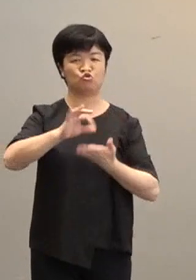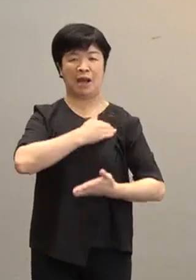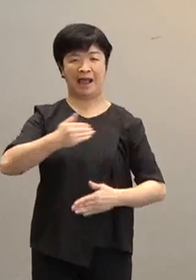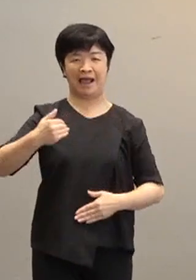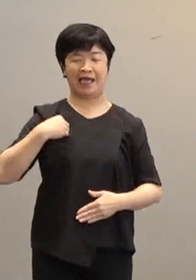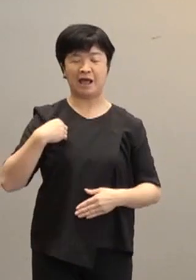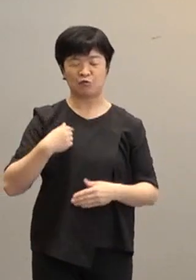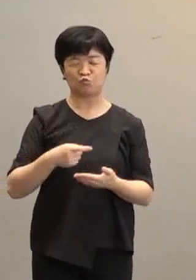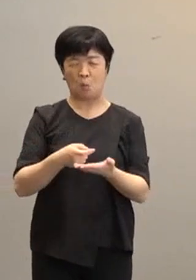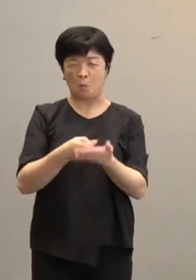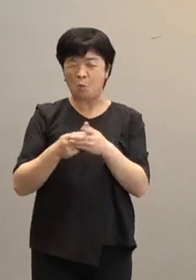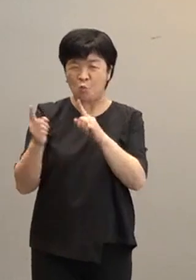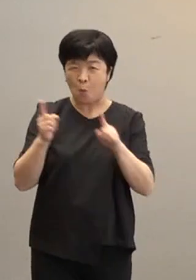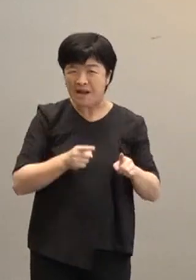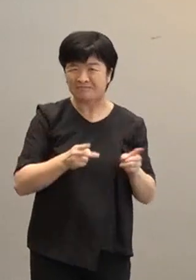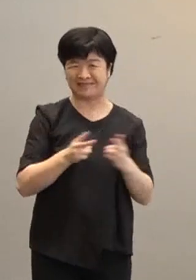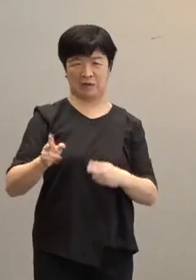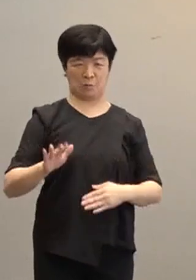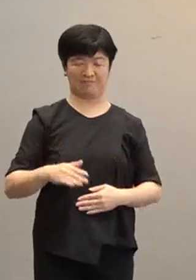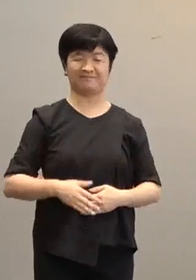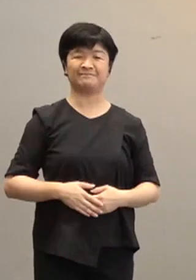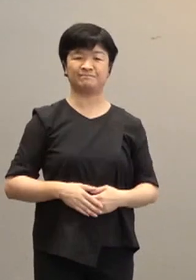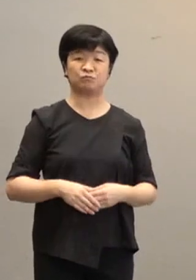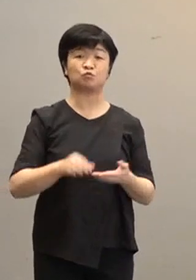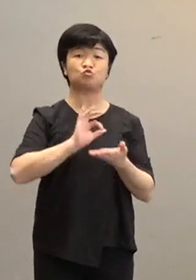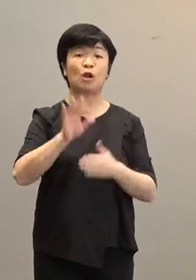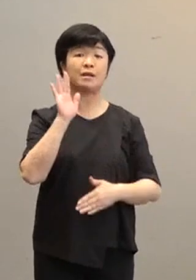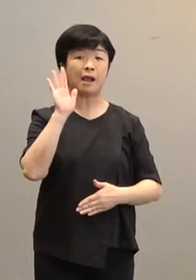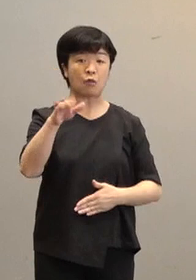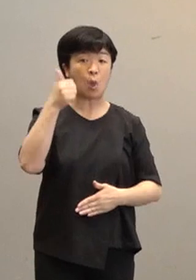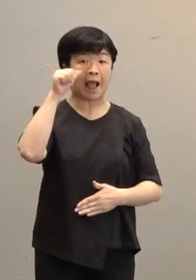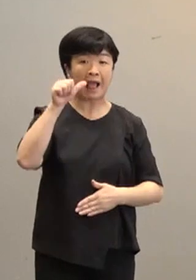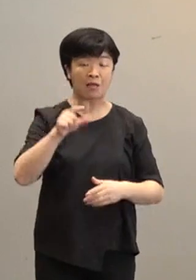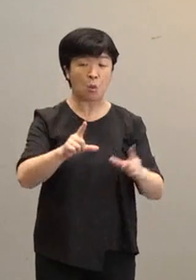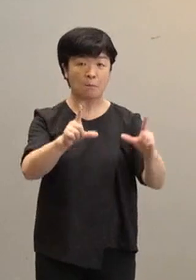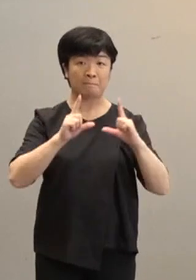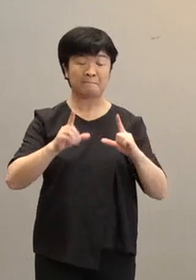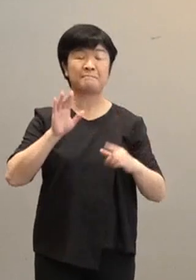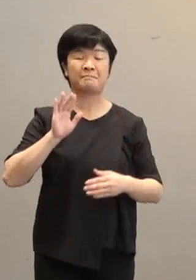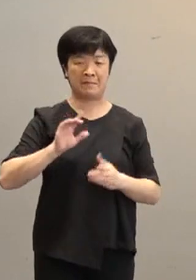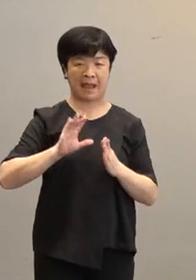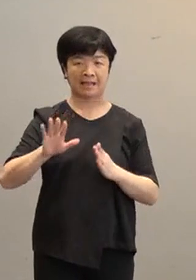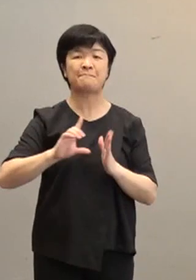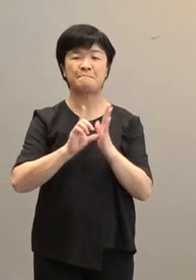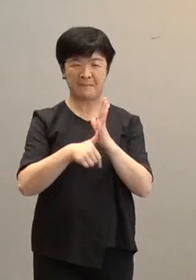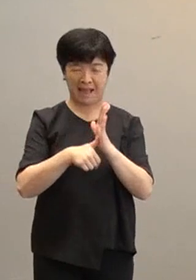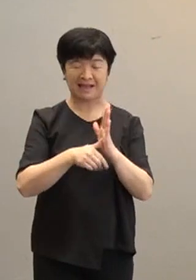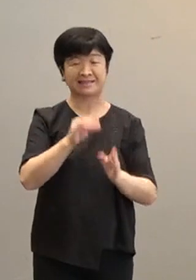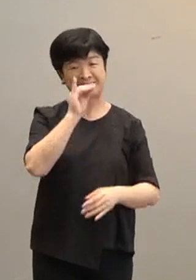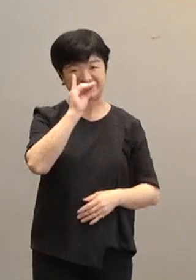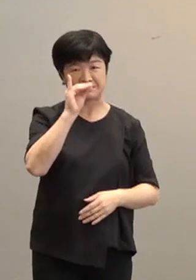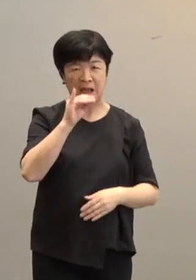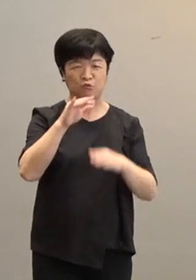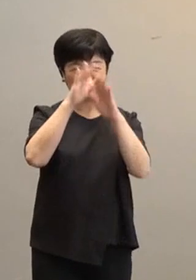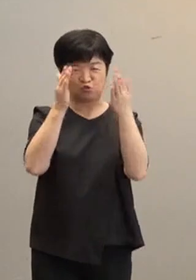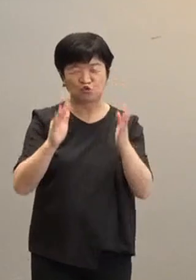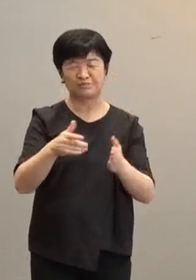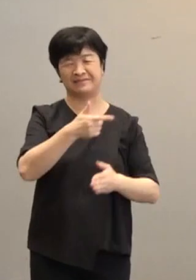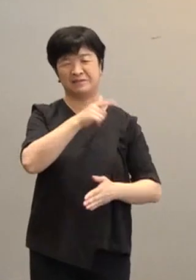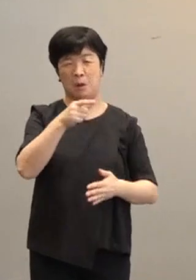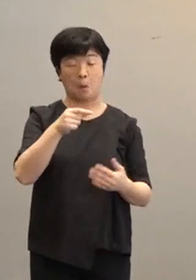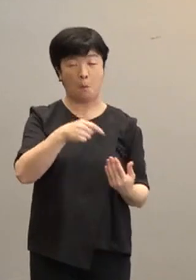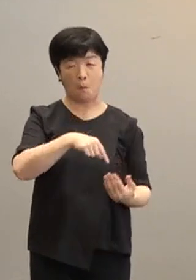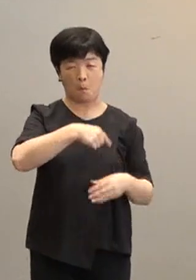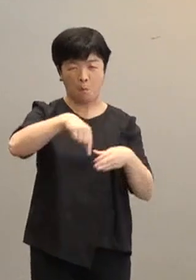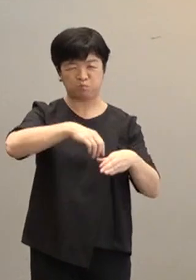度となっております。利用後にアンケートに回答いただくと、抽選でチーバくんぬいぐるみなど素敵なプレゼントが当たる企画も用意をし